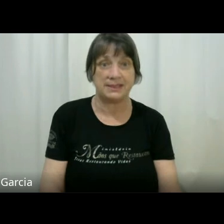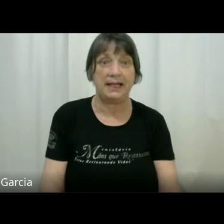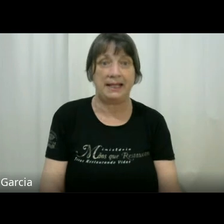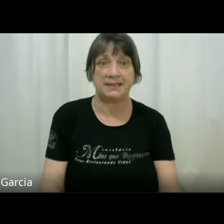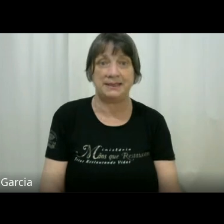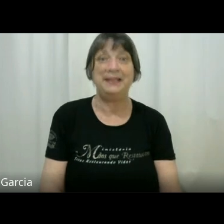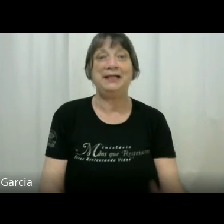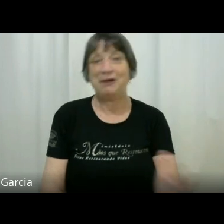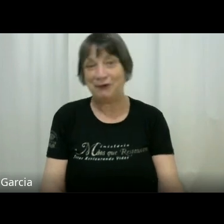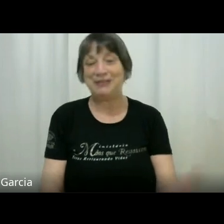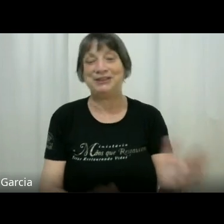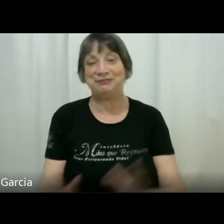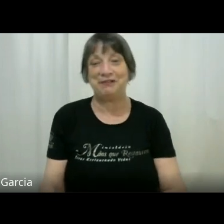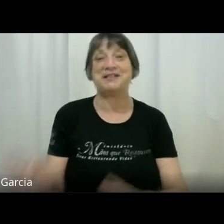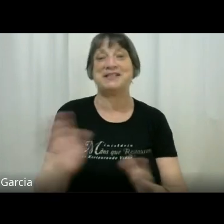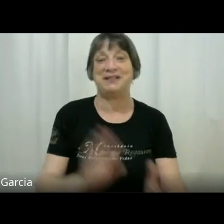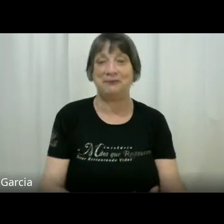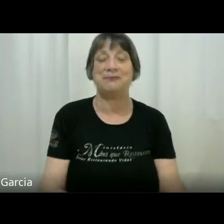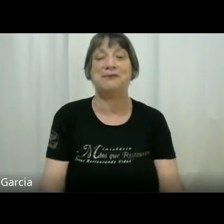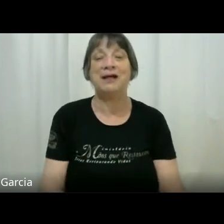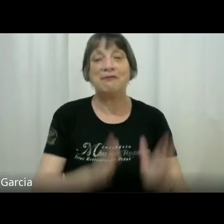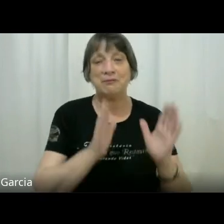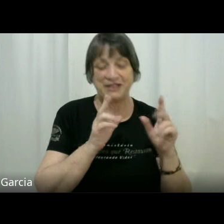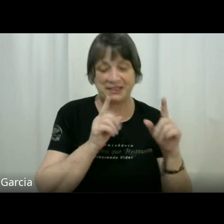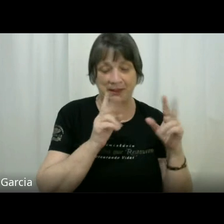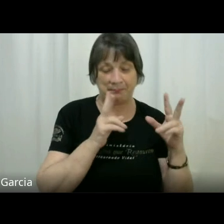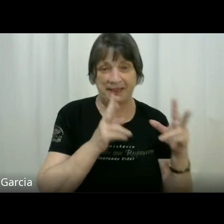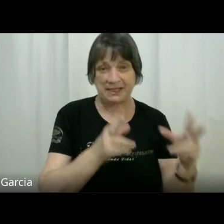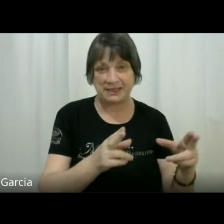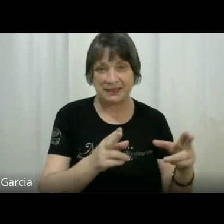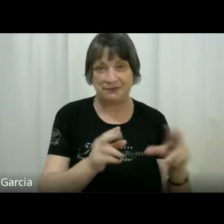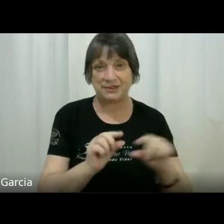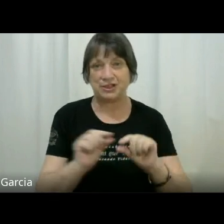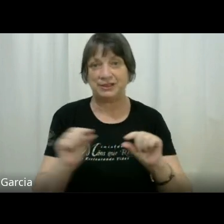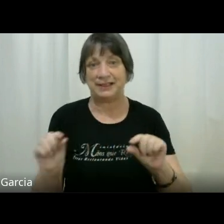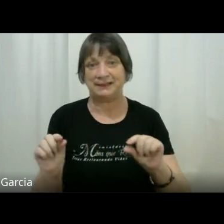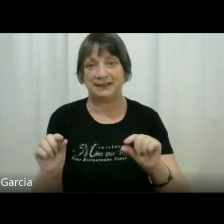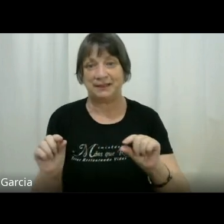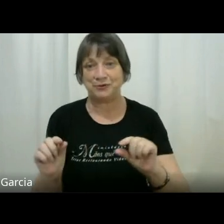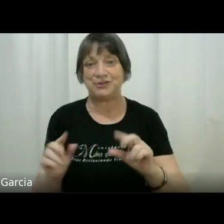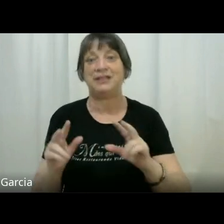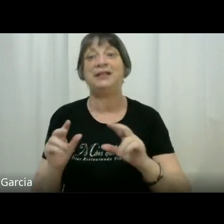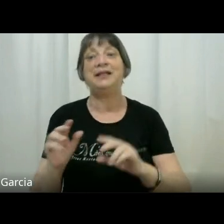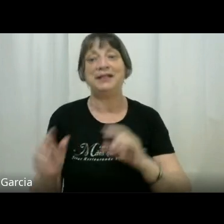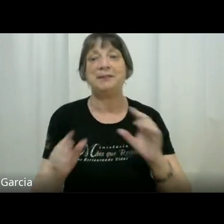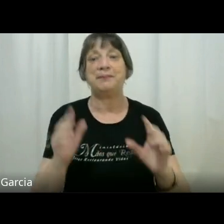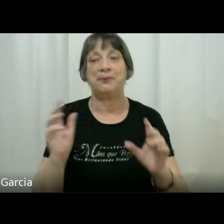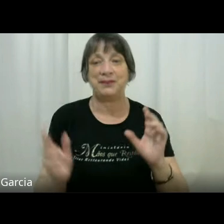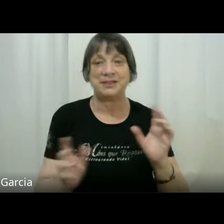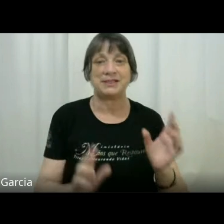de sinais. Então, agora a gente vai fazer vamos fazer pedacinhos, a gente tenta traduzir